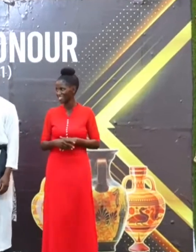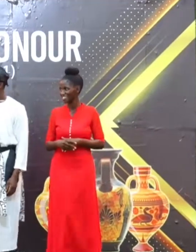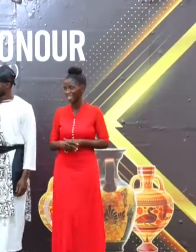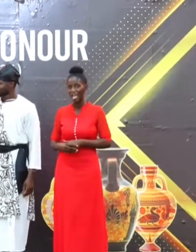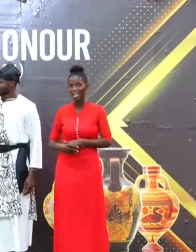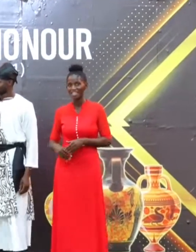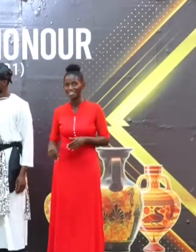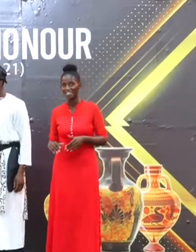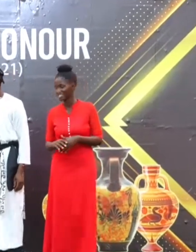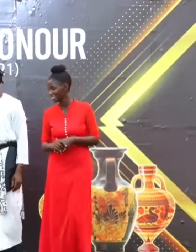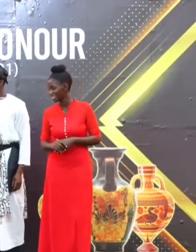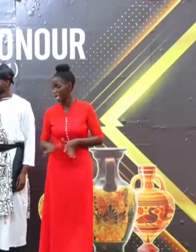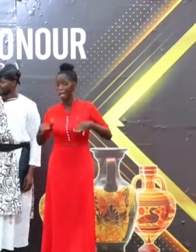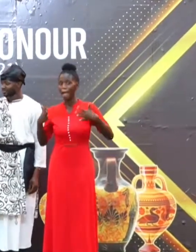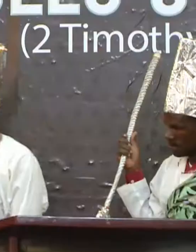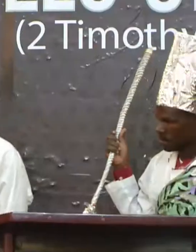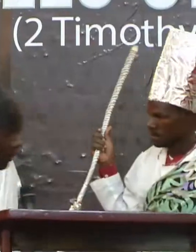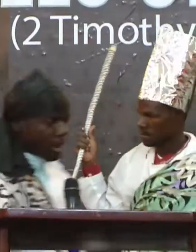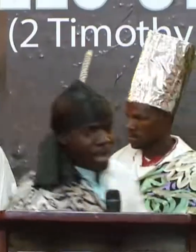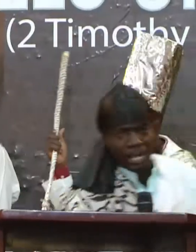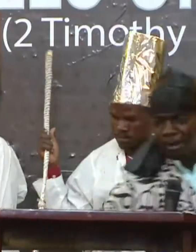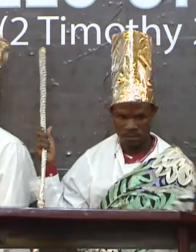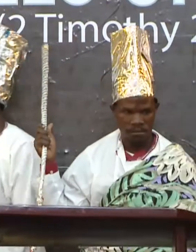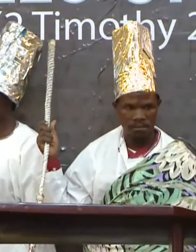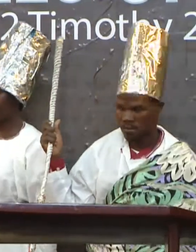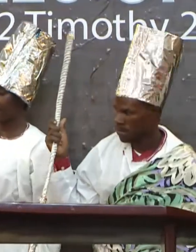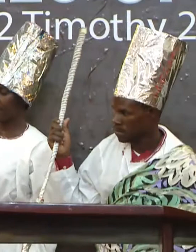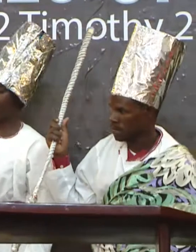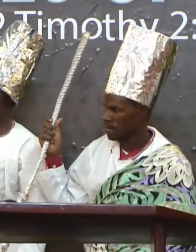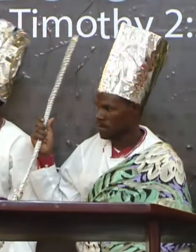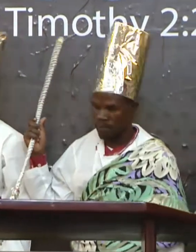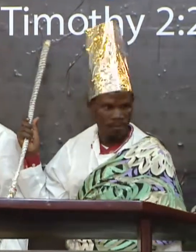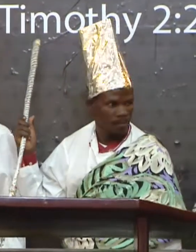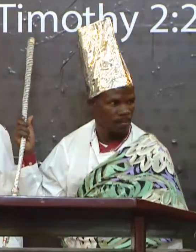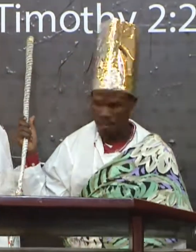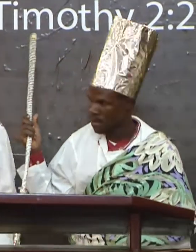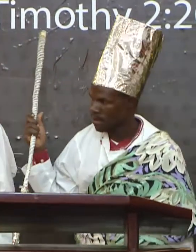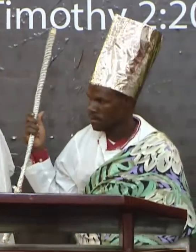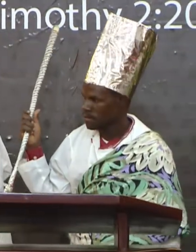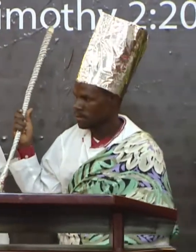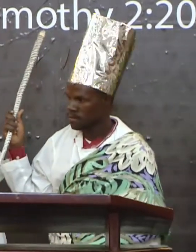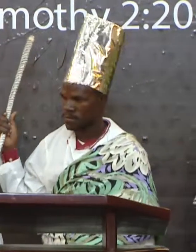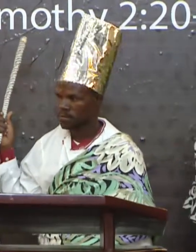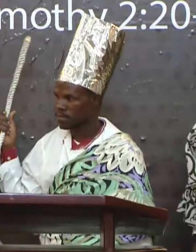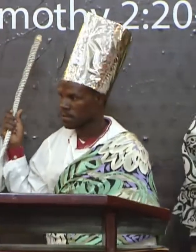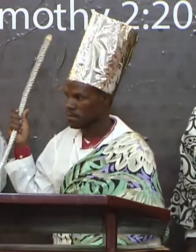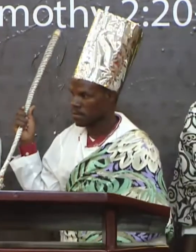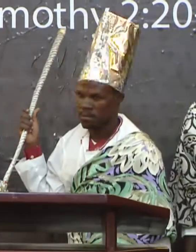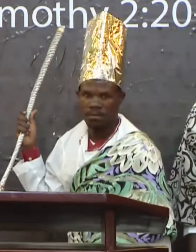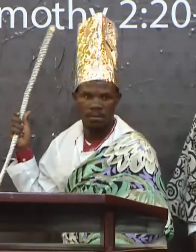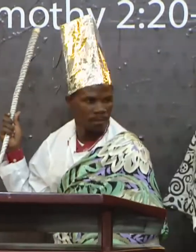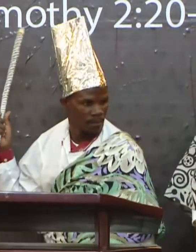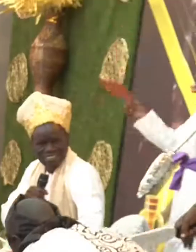kabaka wampa kabaka sanyisa okubalaba obeera omulamu ayi kabaka akaswero bulijjo ndi n'abamedi n'abaperusi bangi bwe